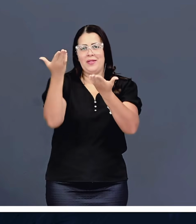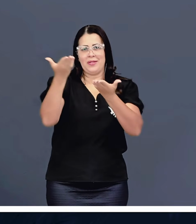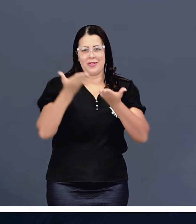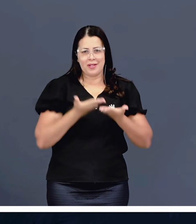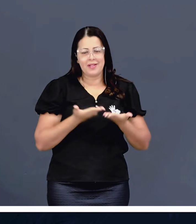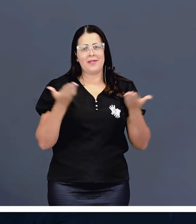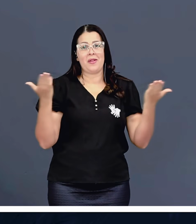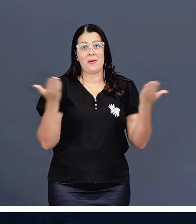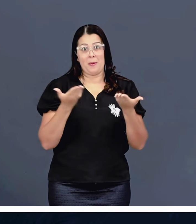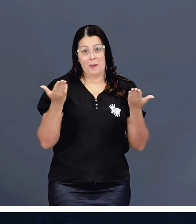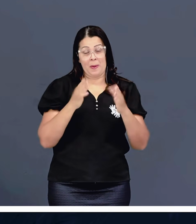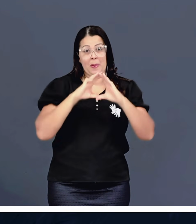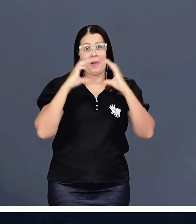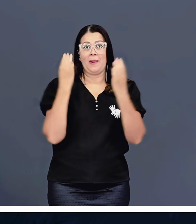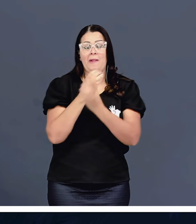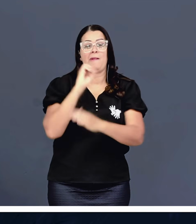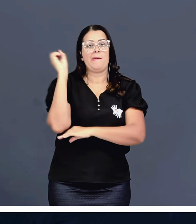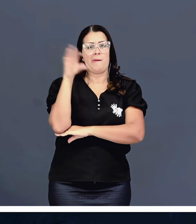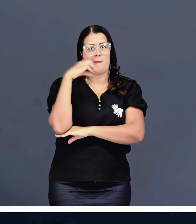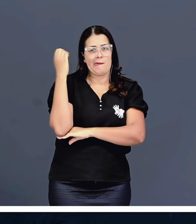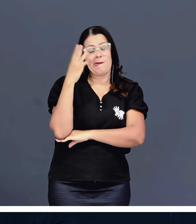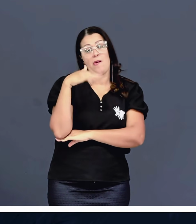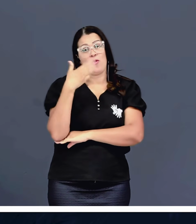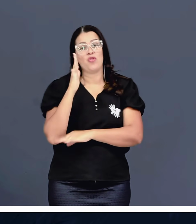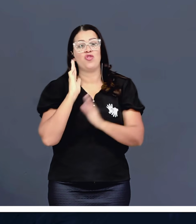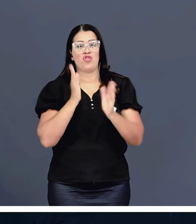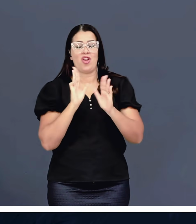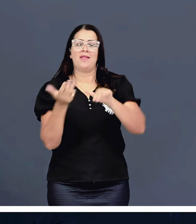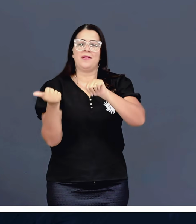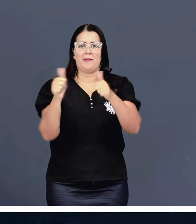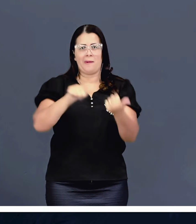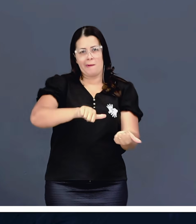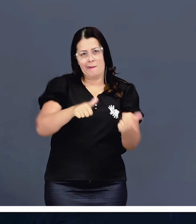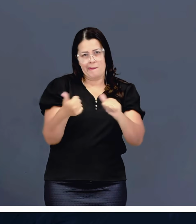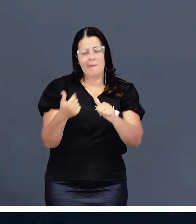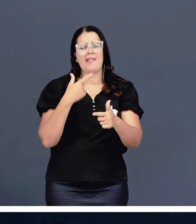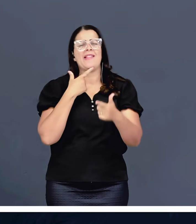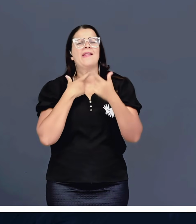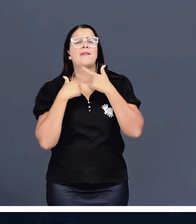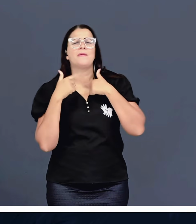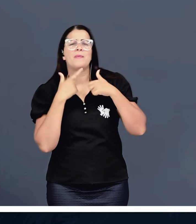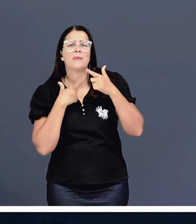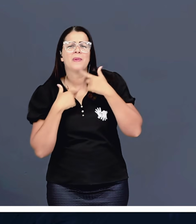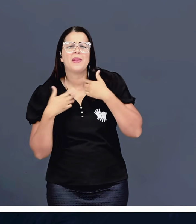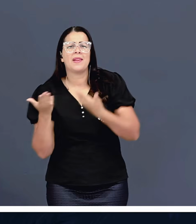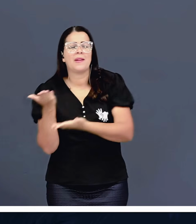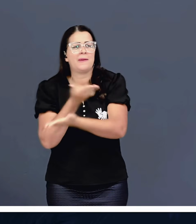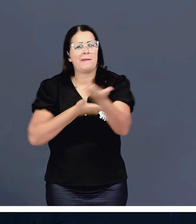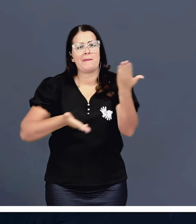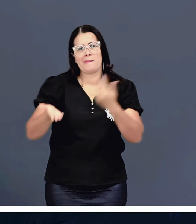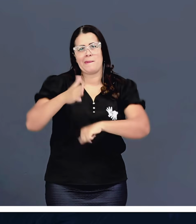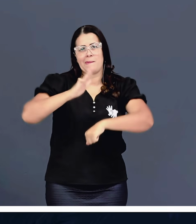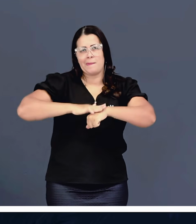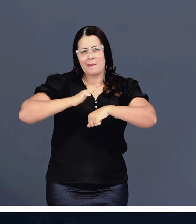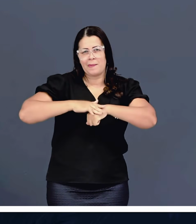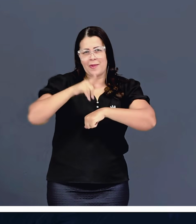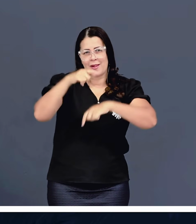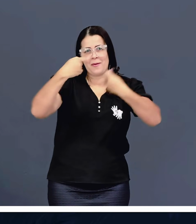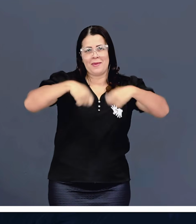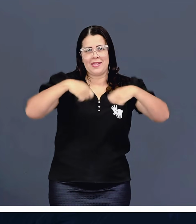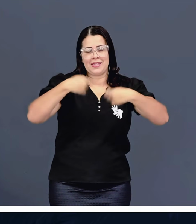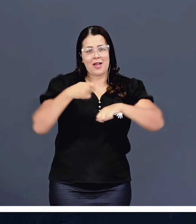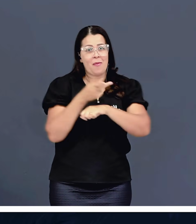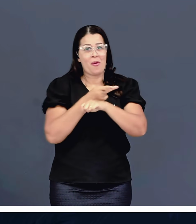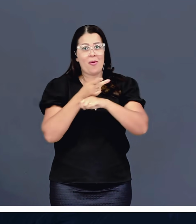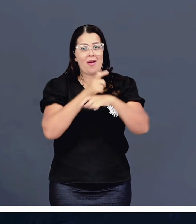na comunidade, chegou há algum tempo, já se batizou, deseja se envolver mais, você precisa procurar